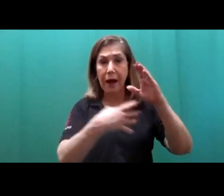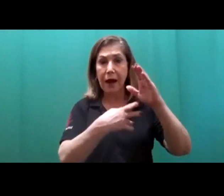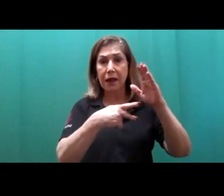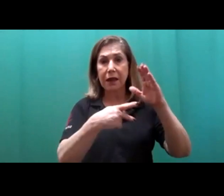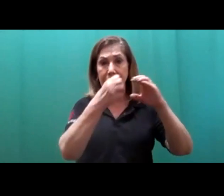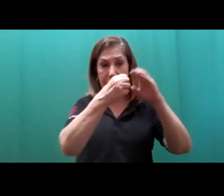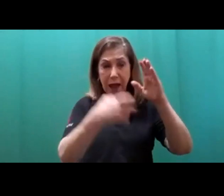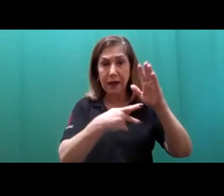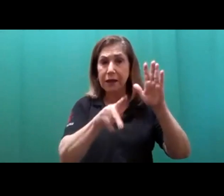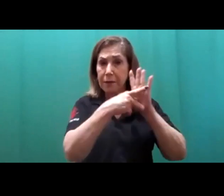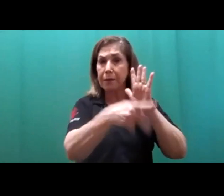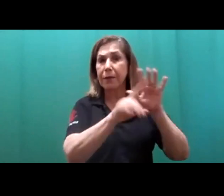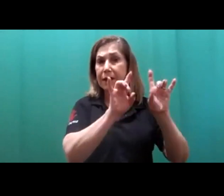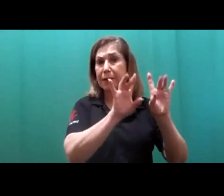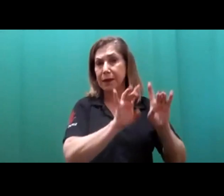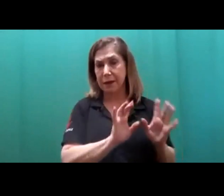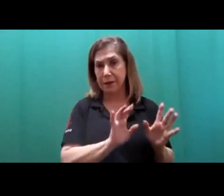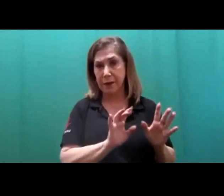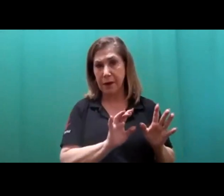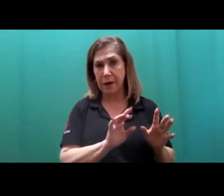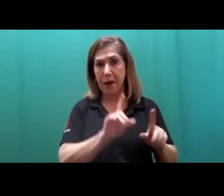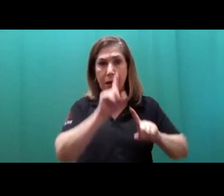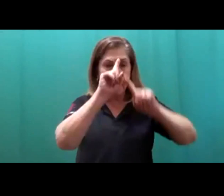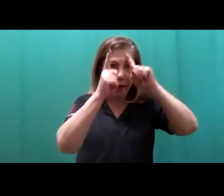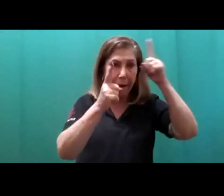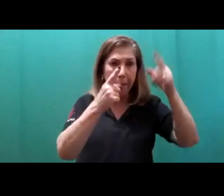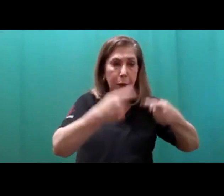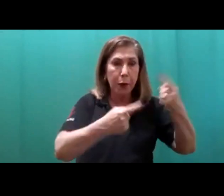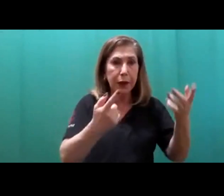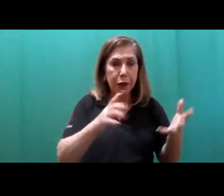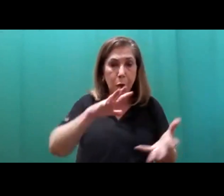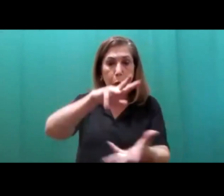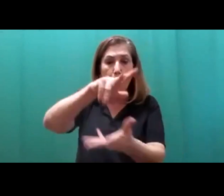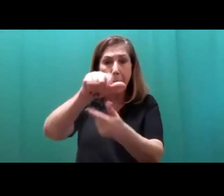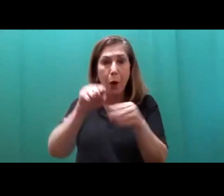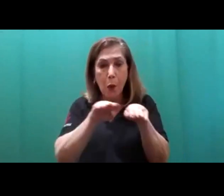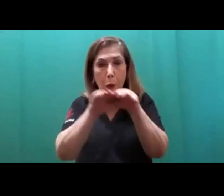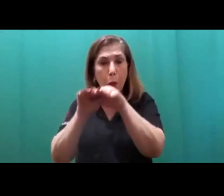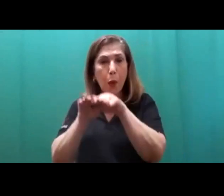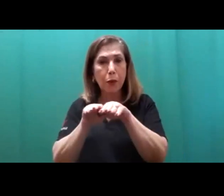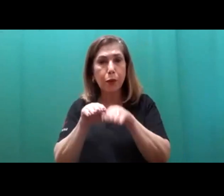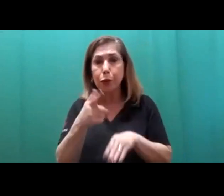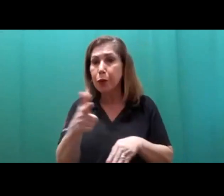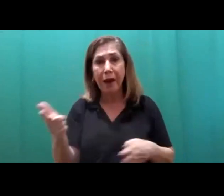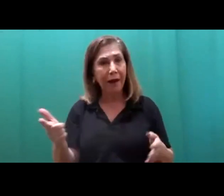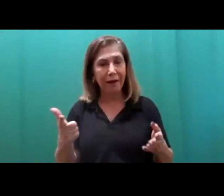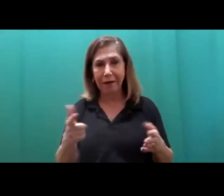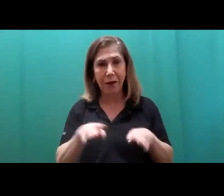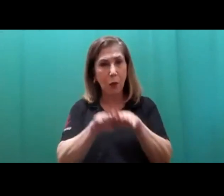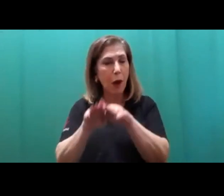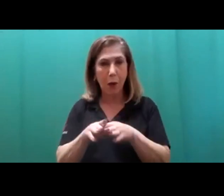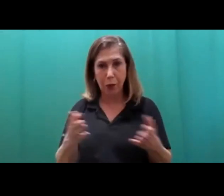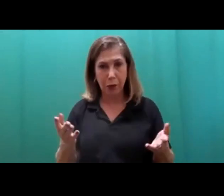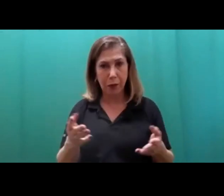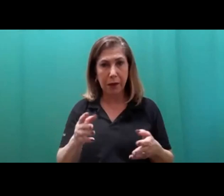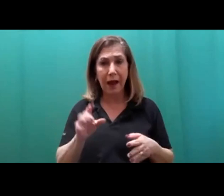características específicas. Eu não posso criar políticas que pensem num global, porque, na verdade, a fome atinge as pessoas de